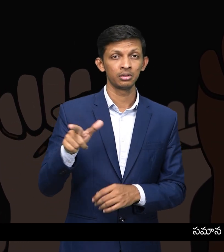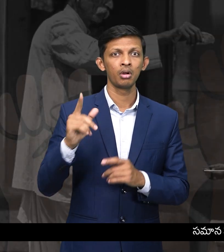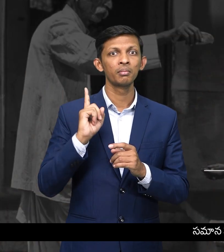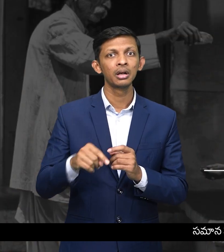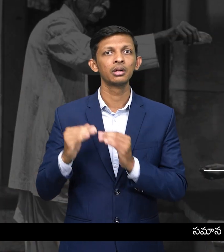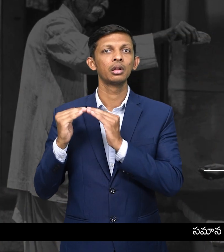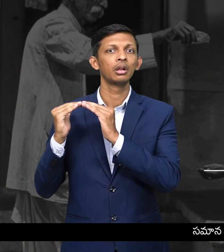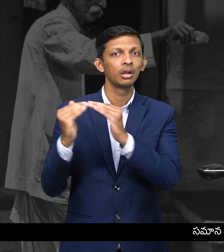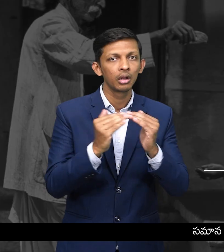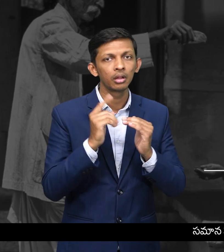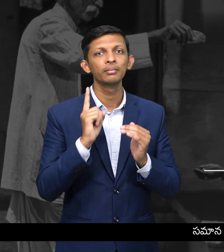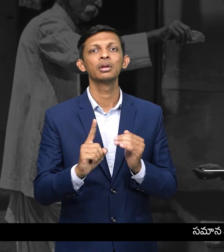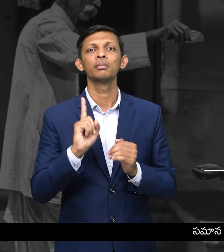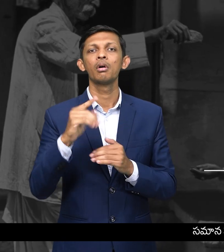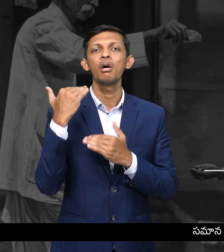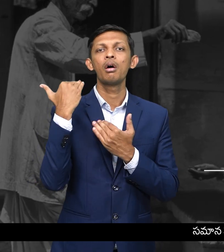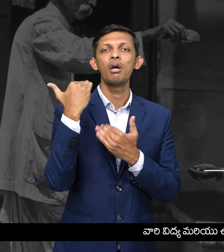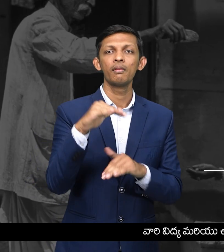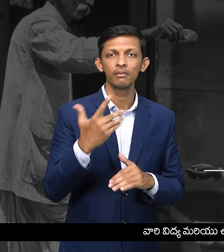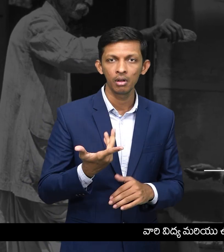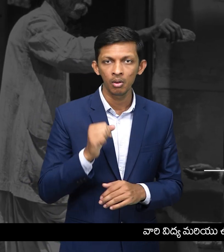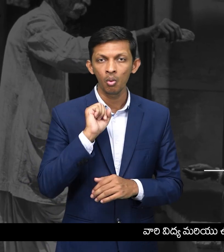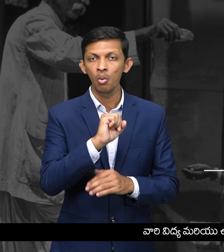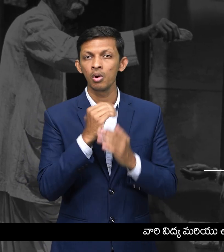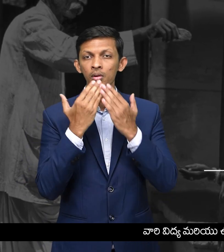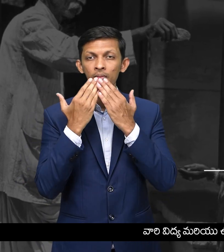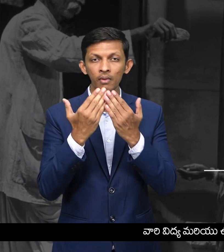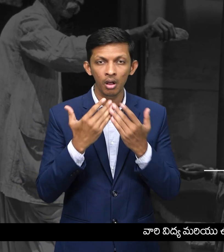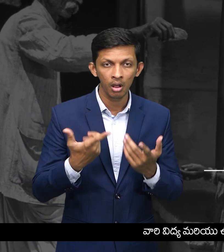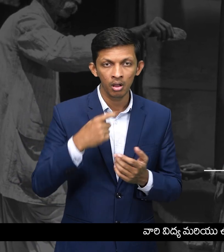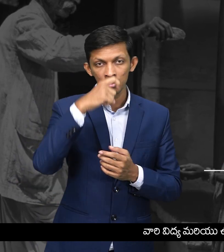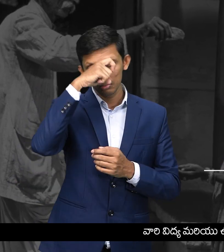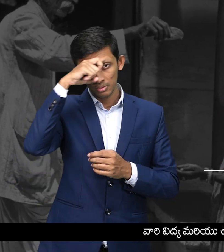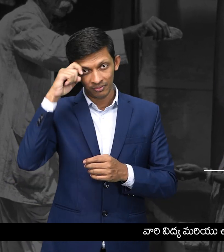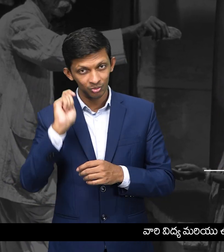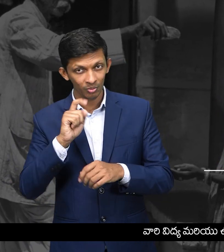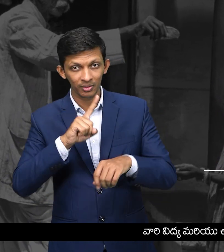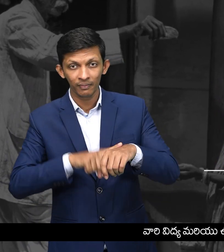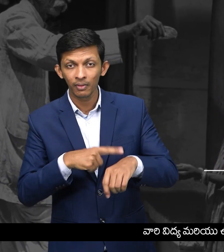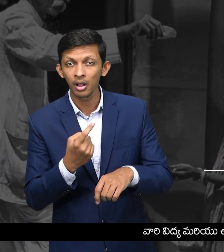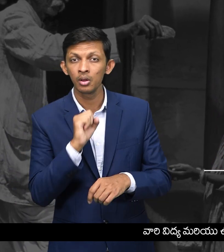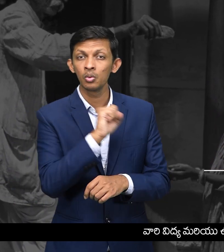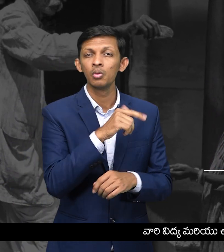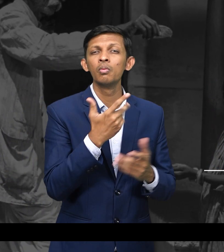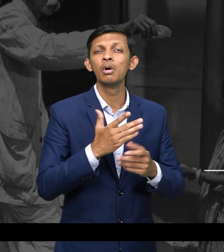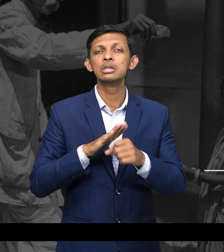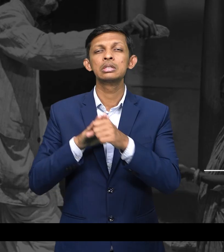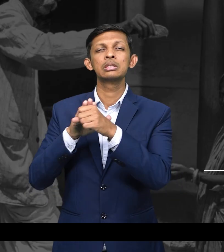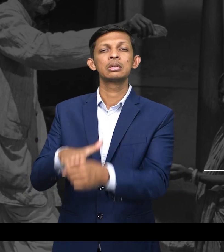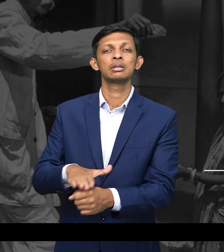సమాన హక్కులను తిరస్కరించాయి. వారి విద్య మరియు ఉద్యోగ అవకాశాలను పరిమితం చేశాయి. ఇది వివక్ష.